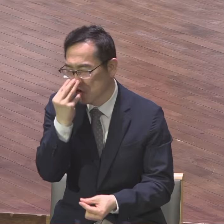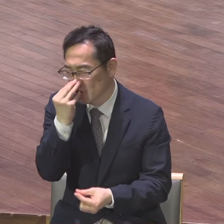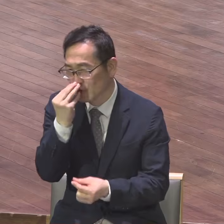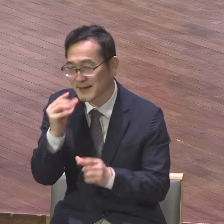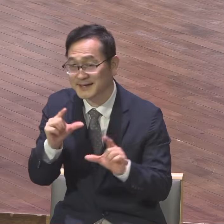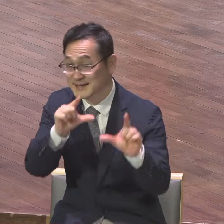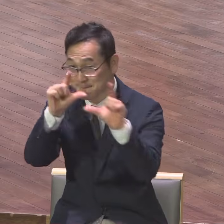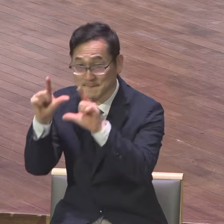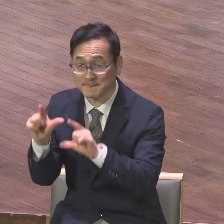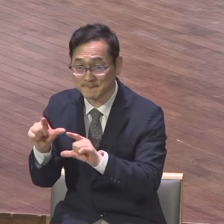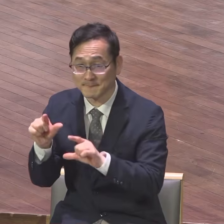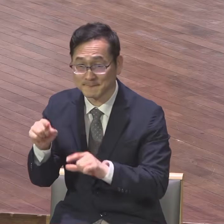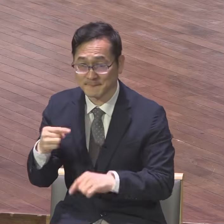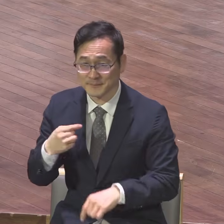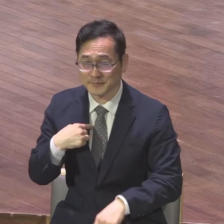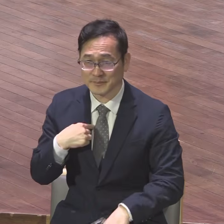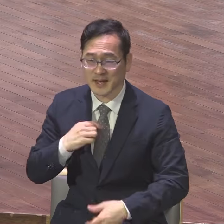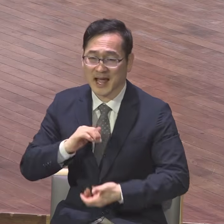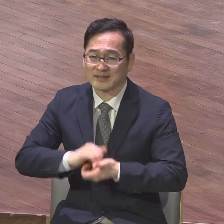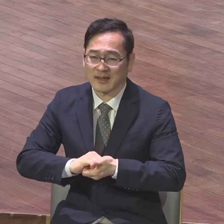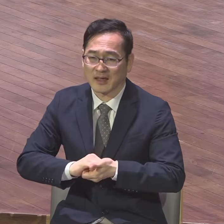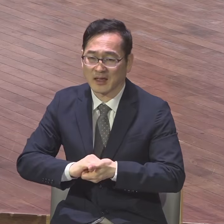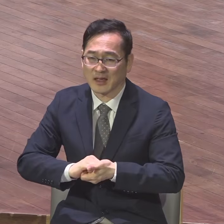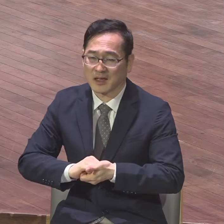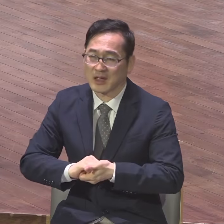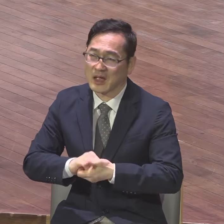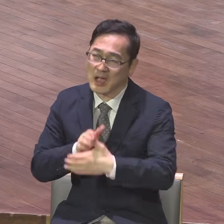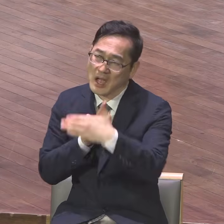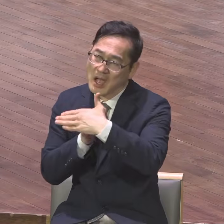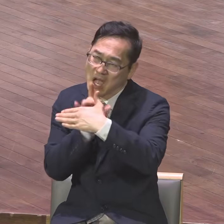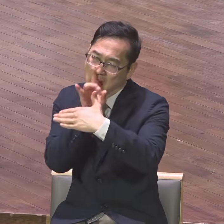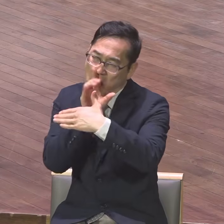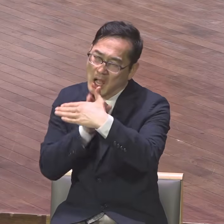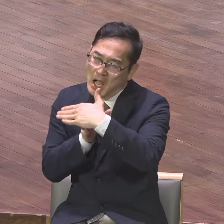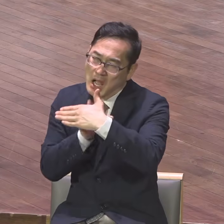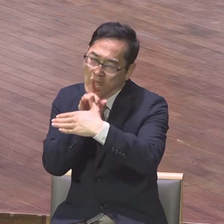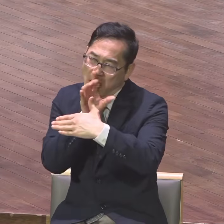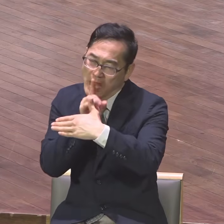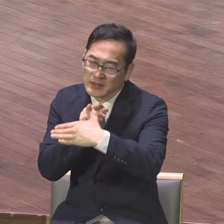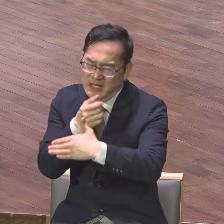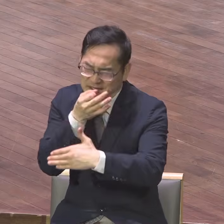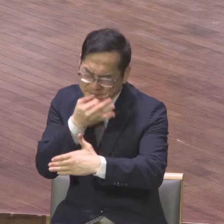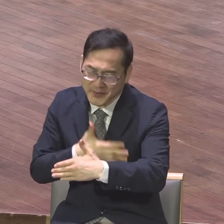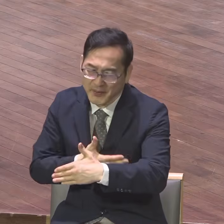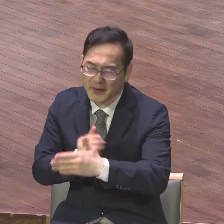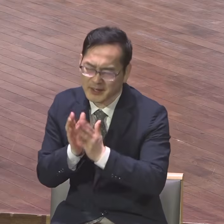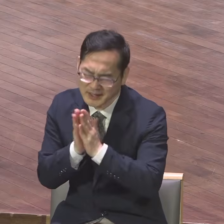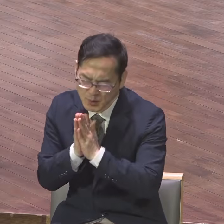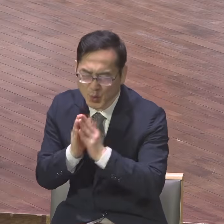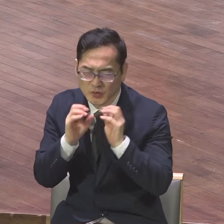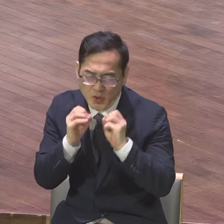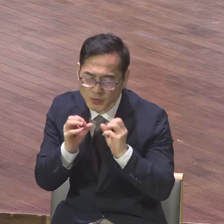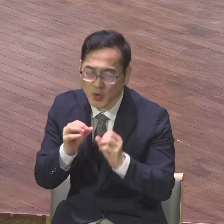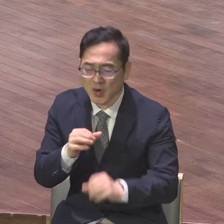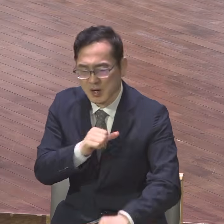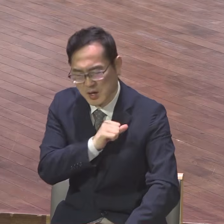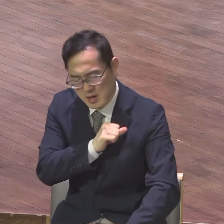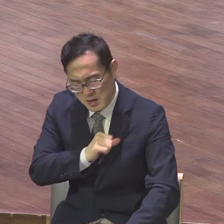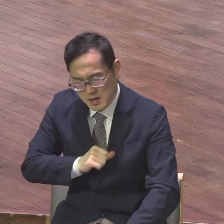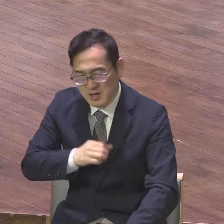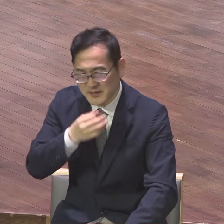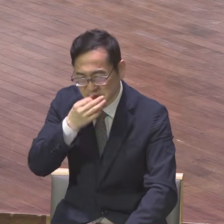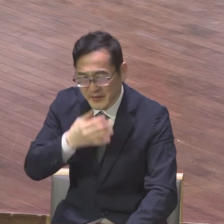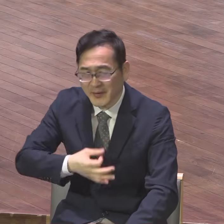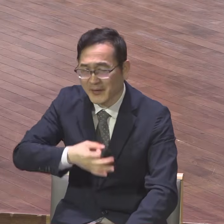이르는 것도 내가 뛰어넘어야 할 고비가 있어요. 힘듭니다. 뛰어넘어야 고비, 이 고난이라 그래.